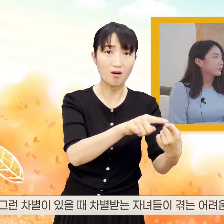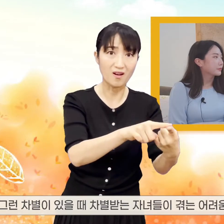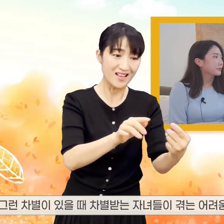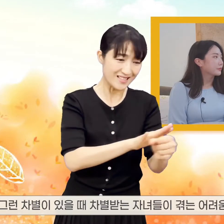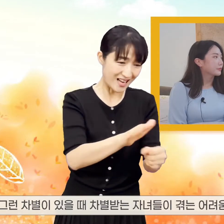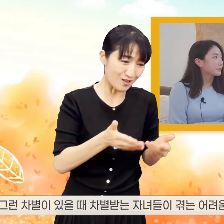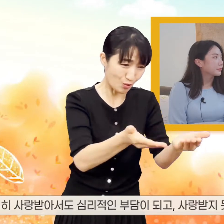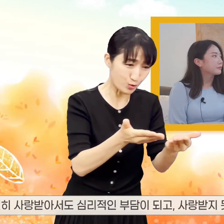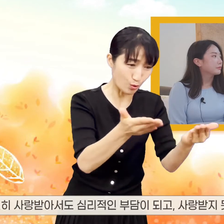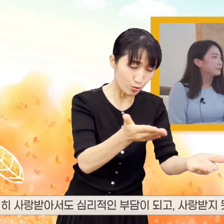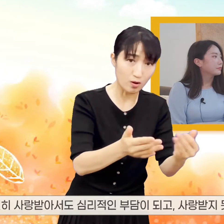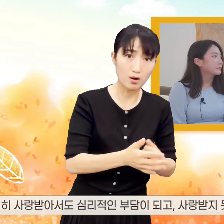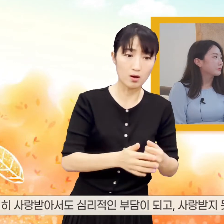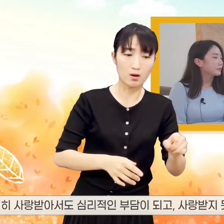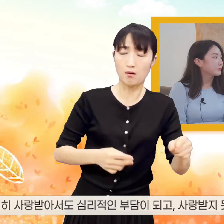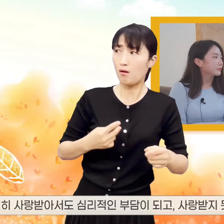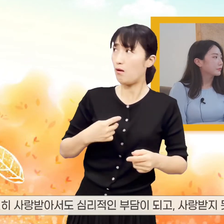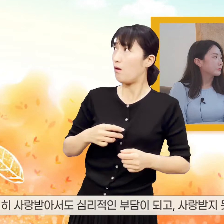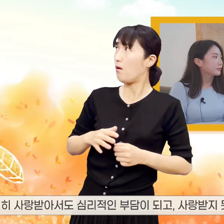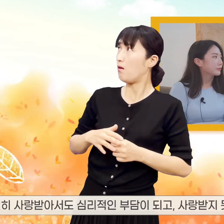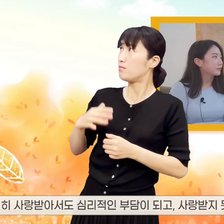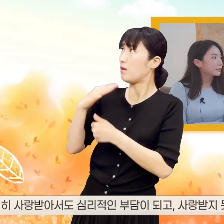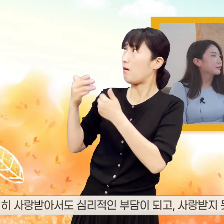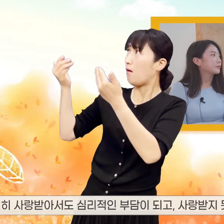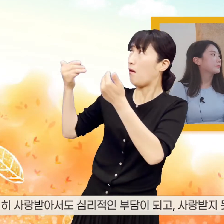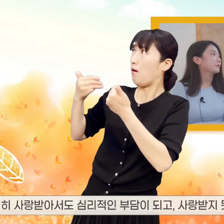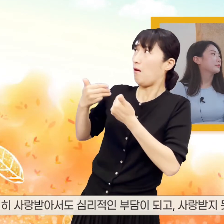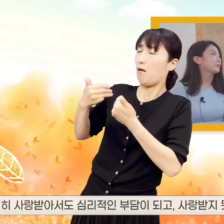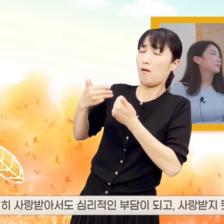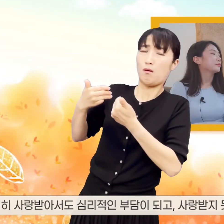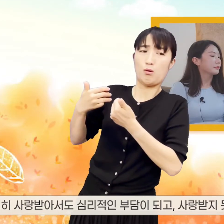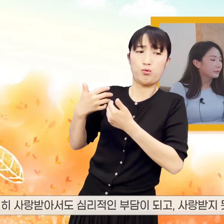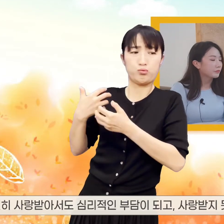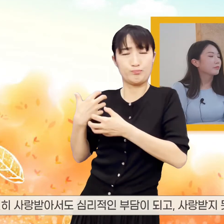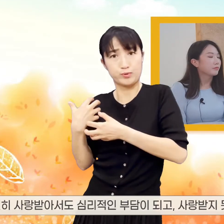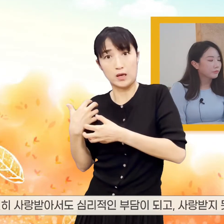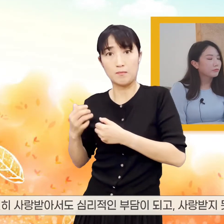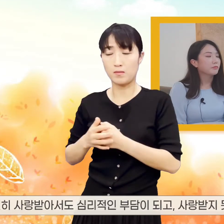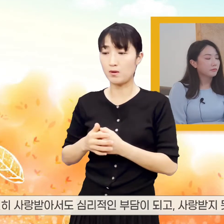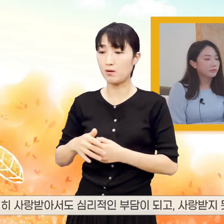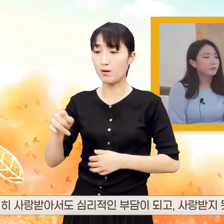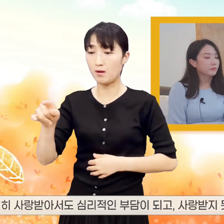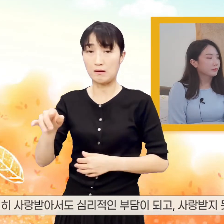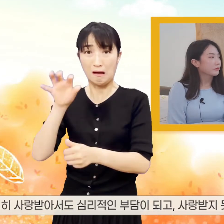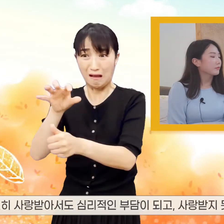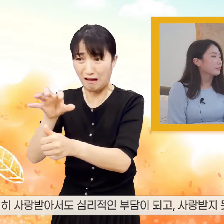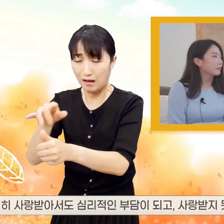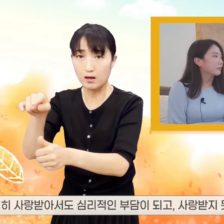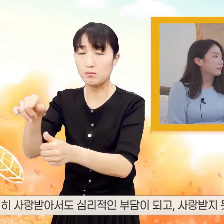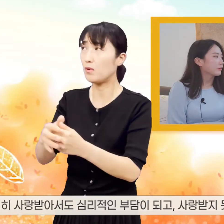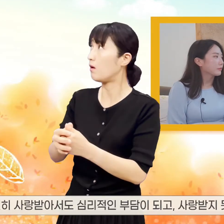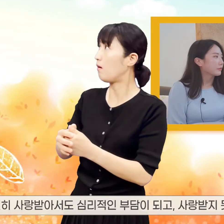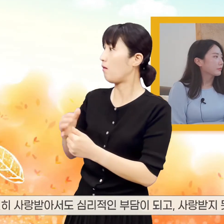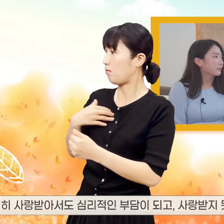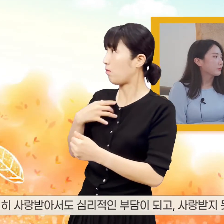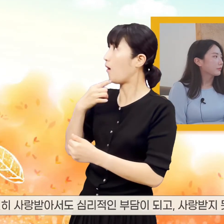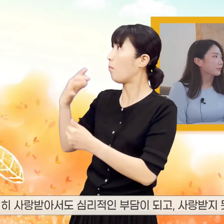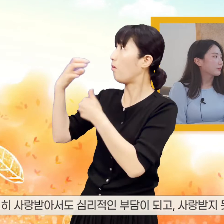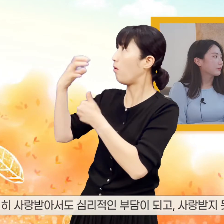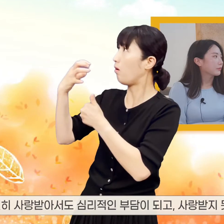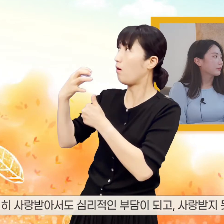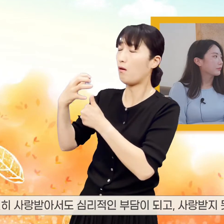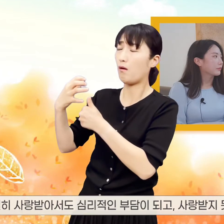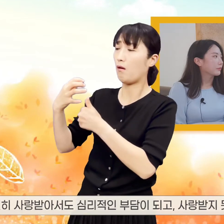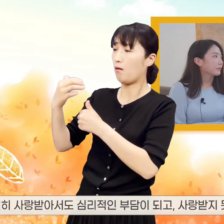종류가 다 있어요. 특별히 사랑받아서도 그것도 상당히 그 심리적인 부담이 되고, 또 사랑받지 못해서도 문제가 되는